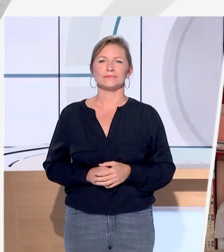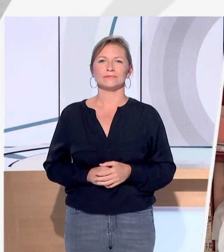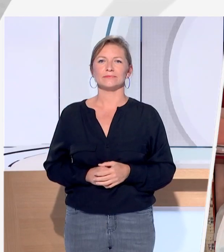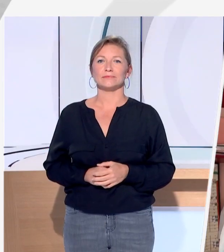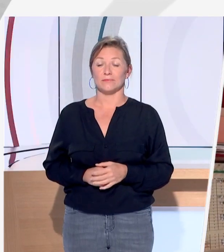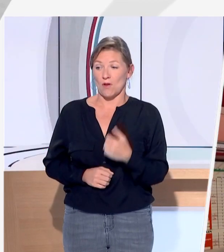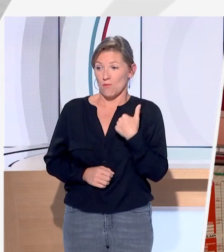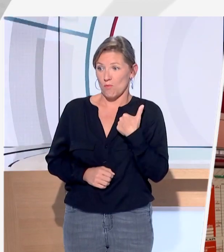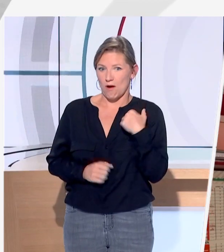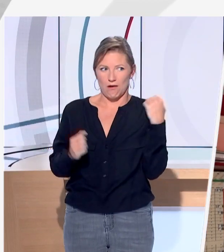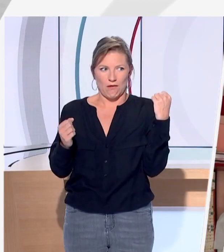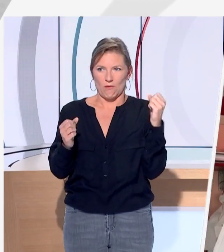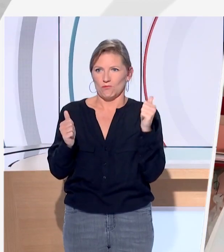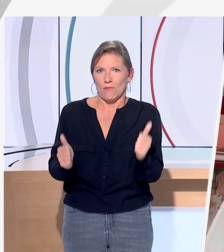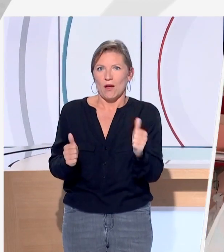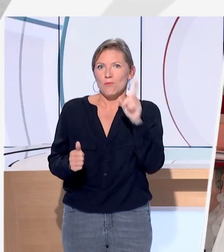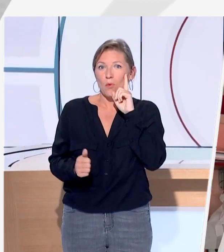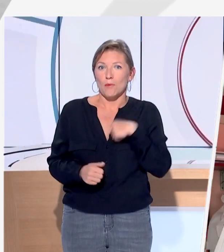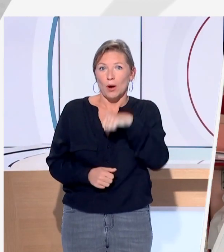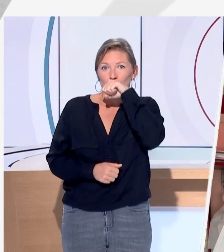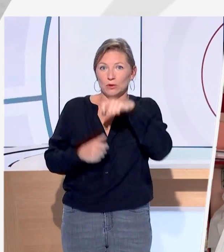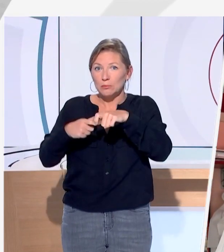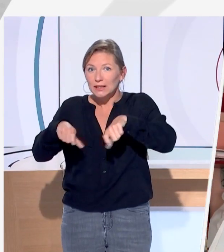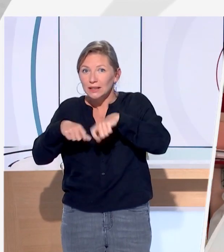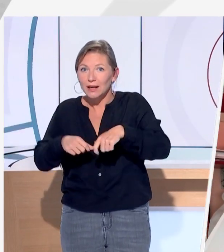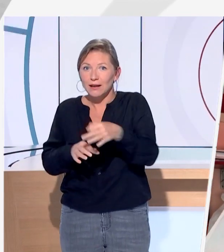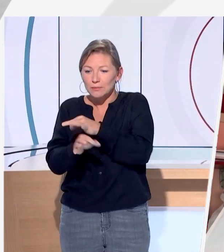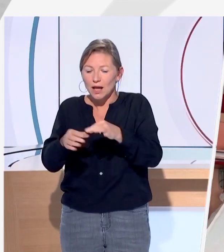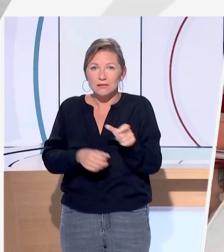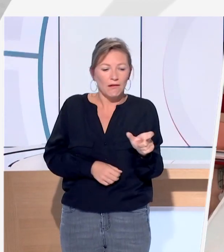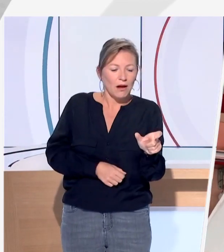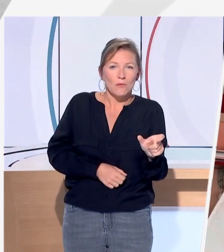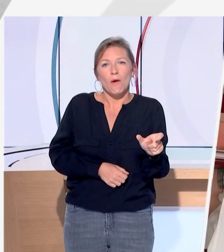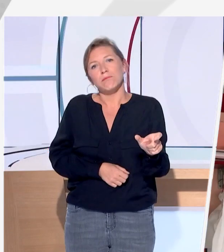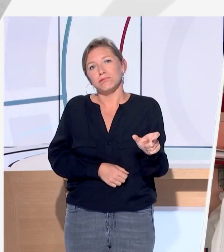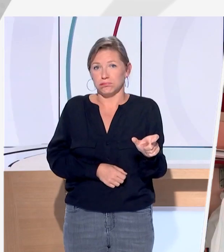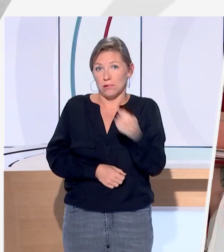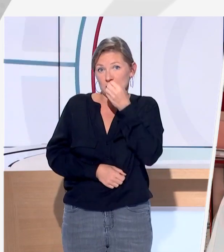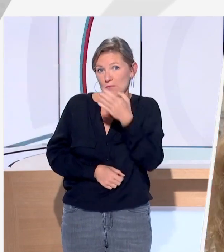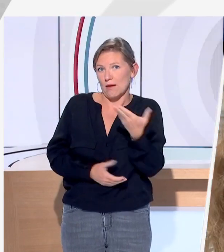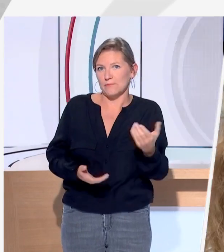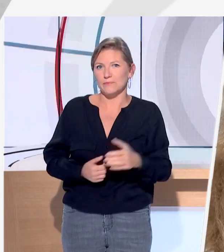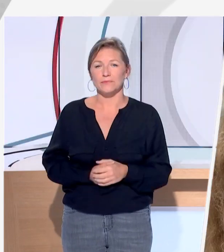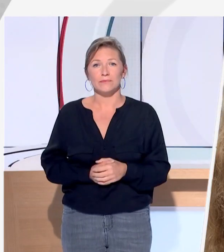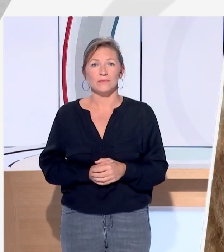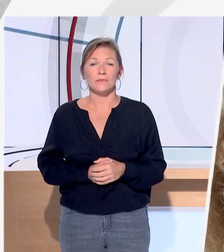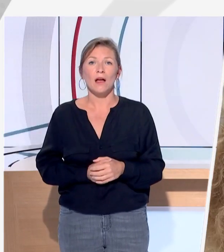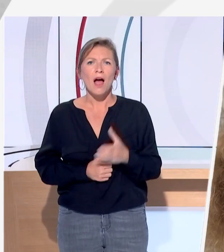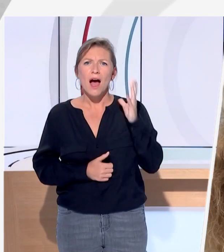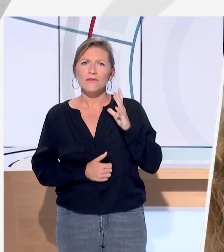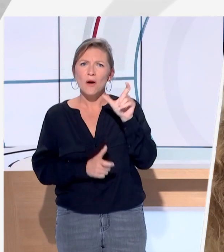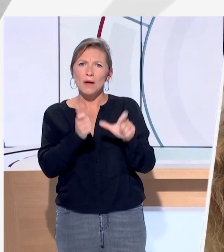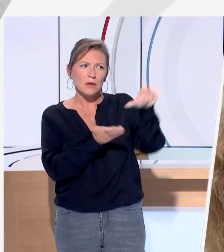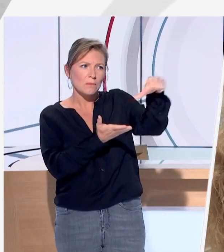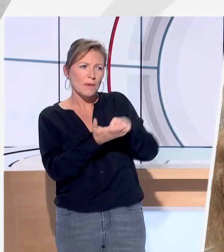Moi, je suis pour parce que j'ai toujours mieux aimé les billets que les cartes bancaires. Donc, bien, c'est bien, très bien. Il y a beaucoup de gens qui nous faisaient des chèques,